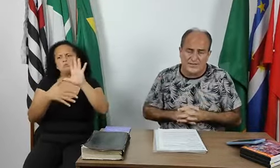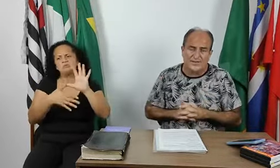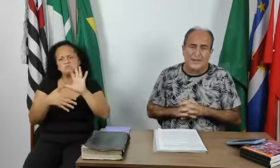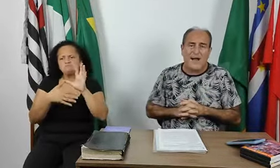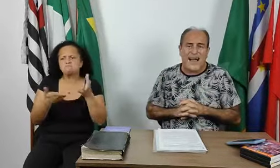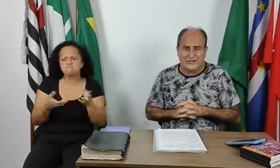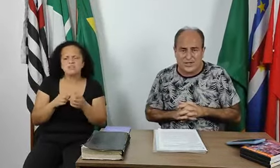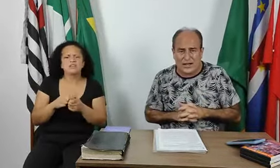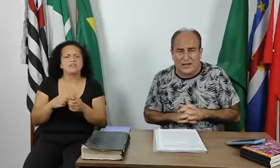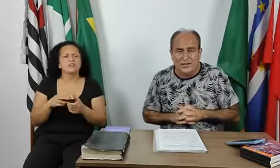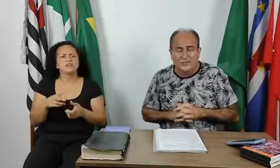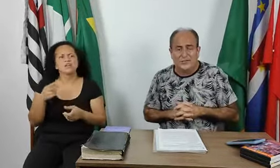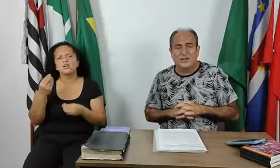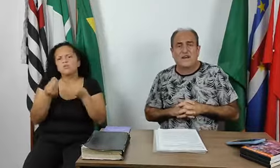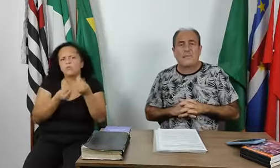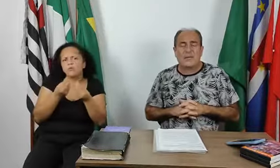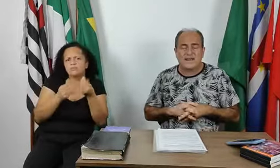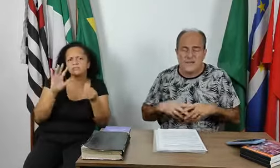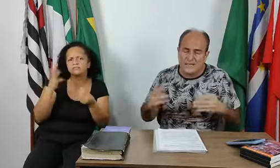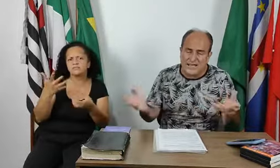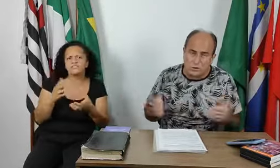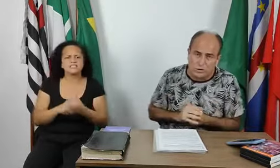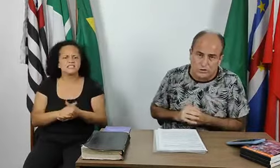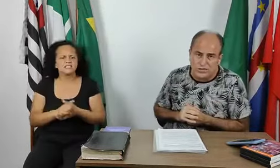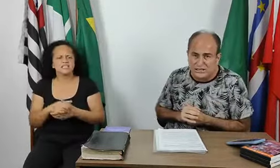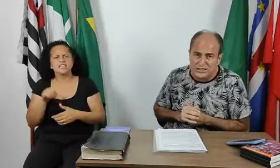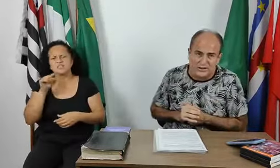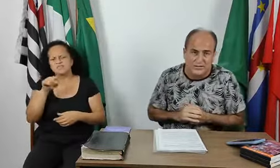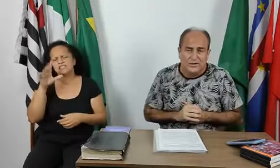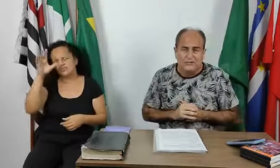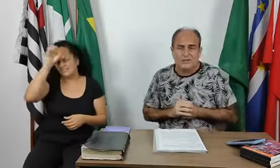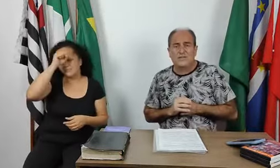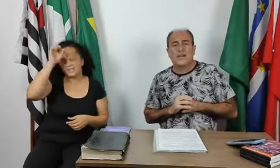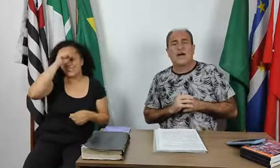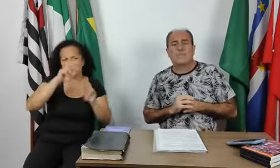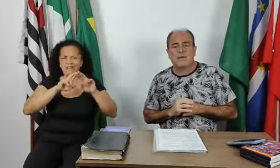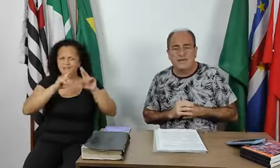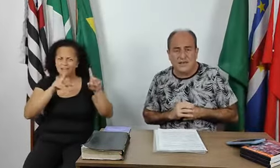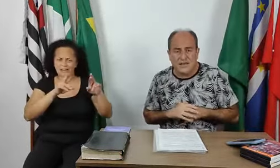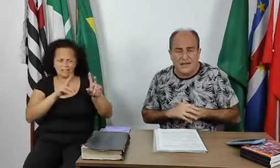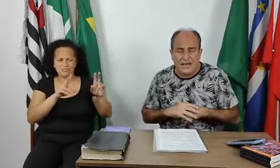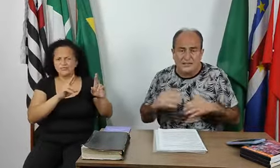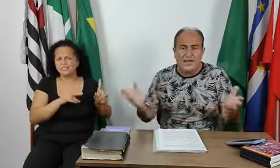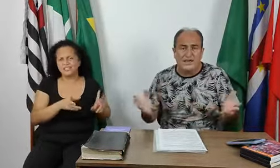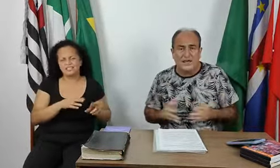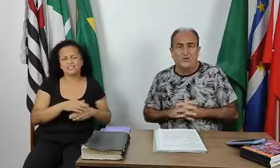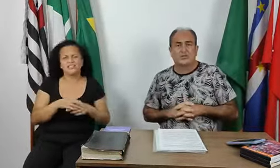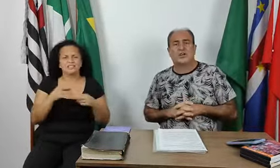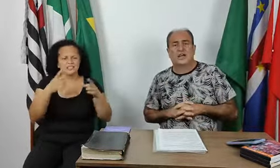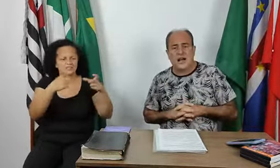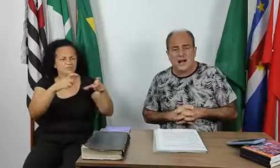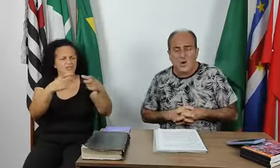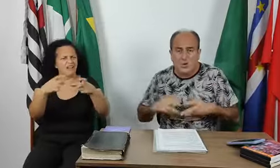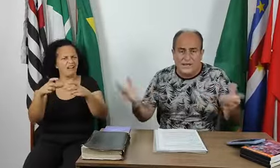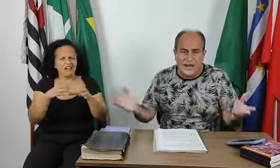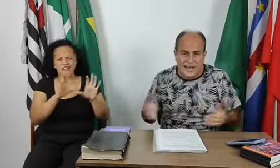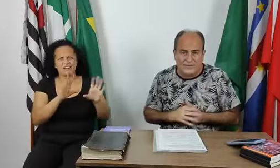teologia sistemática, você vai aprender escatologia, você vai aprender